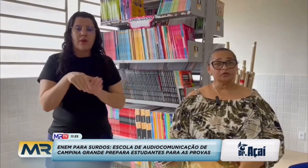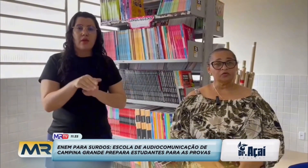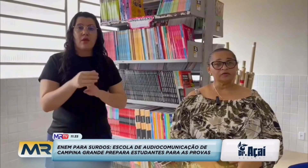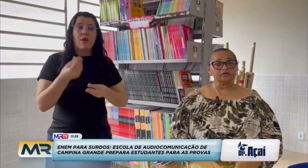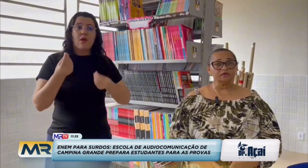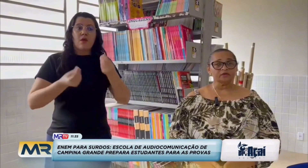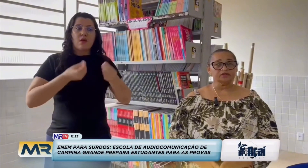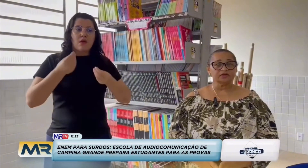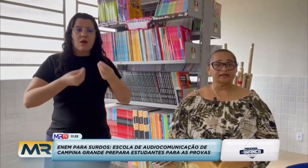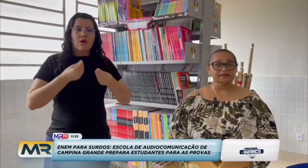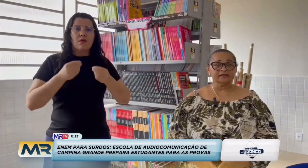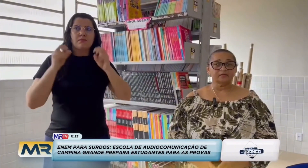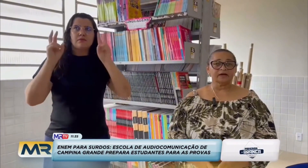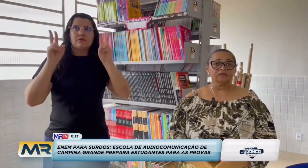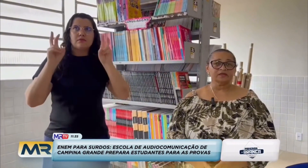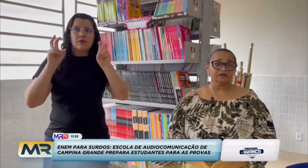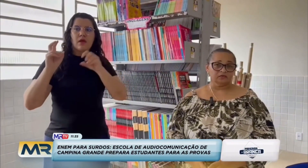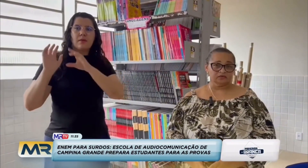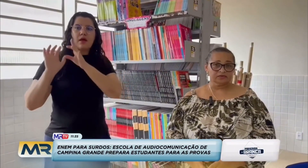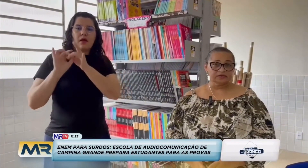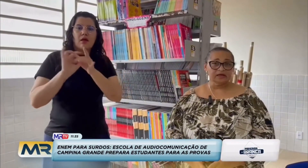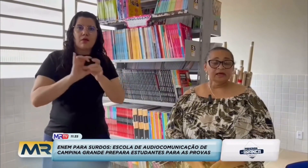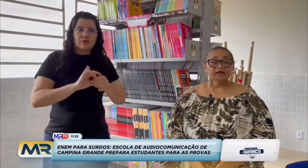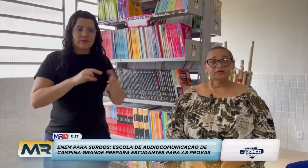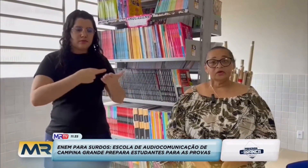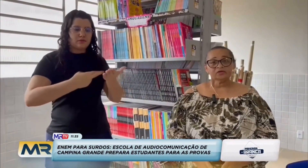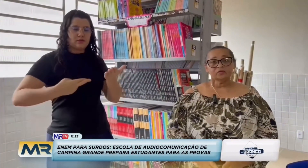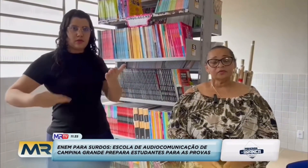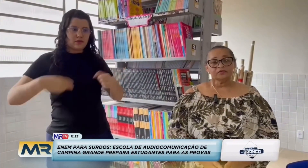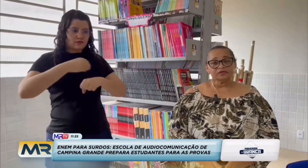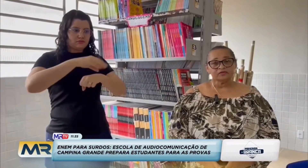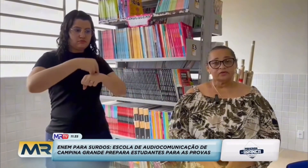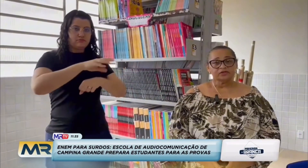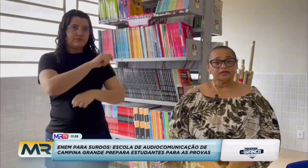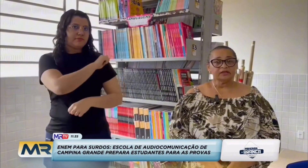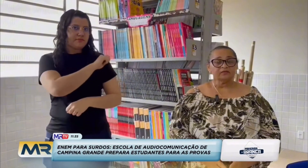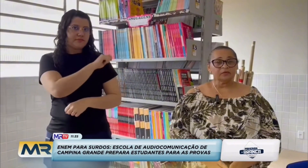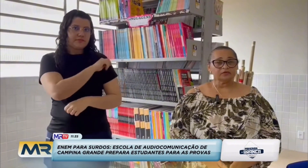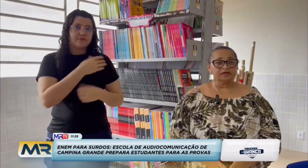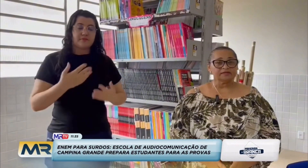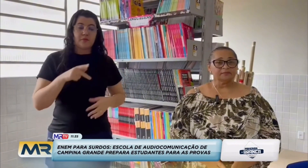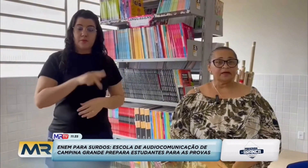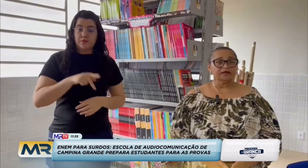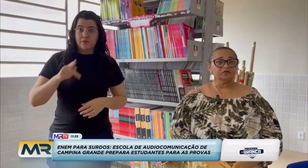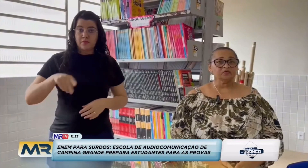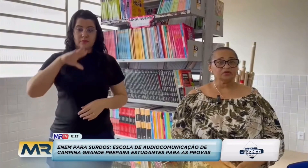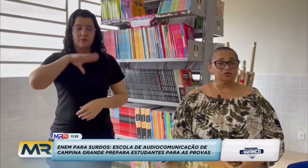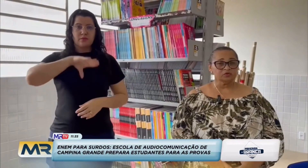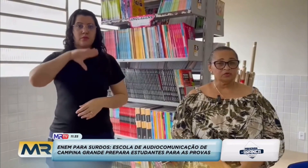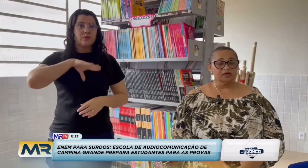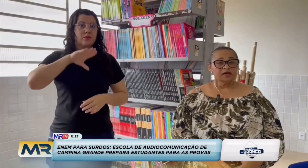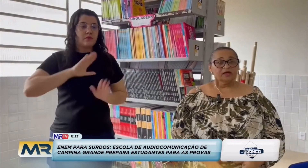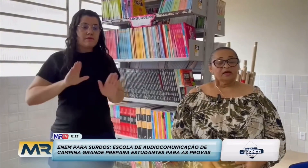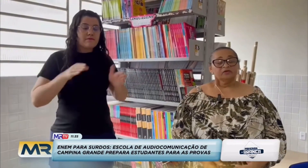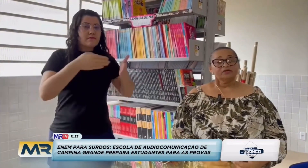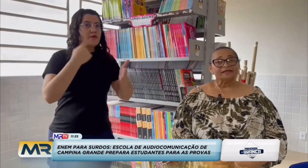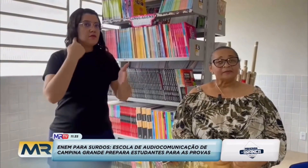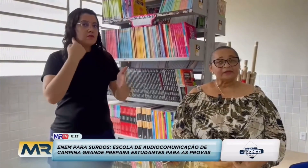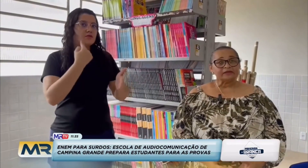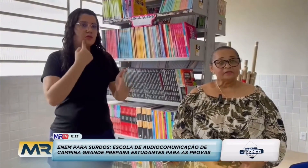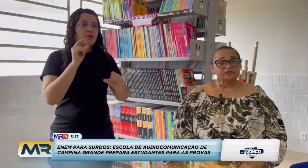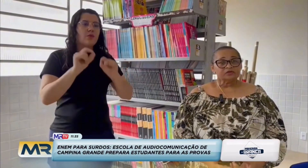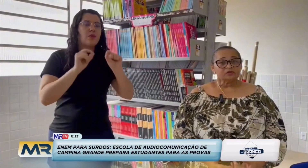passar todo esse contexto de redação para os alunos. Nós, como professores de língua portuguesa para aluno surdo,